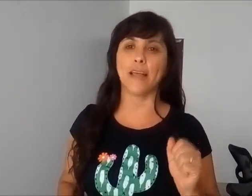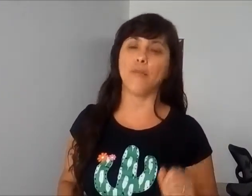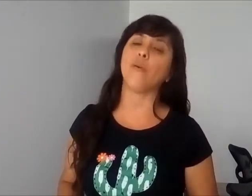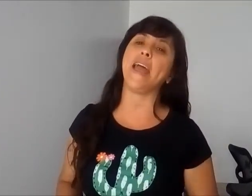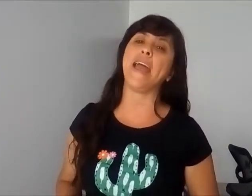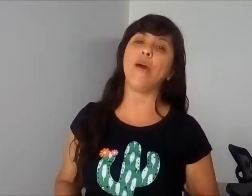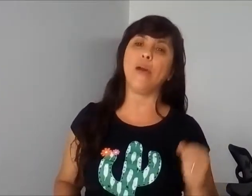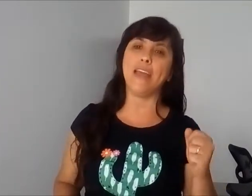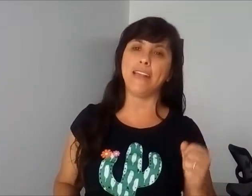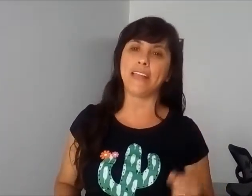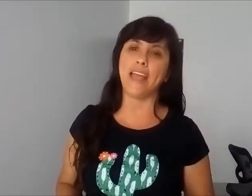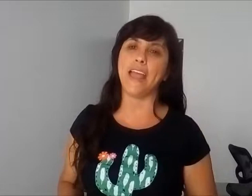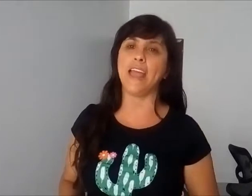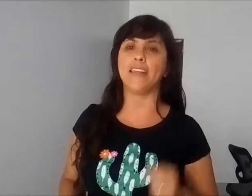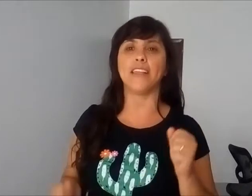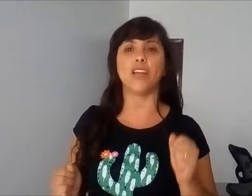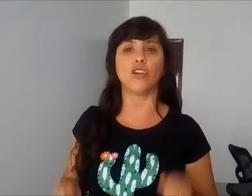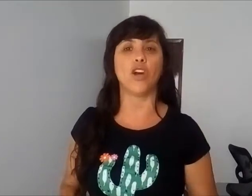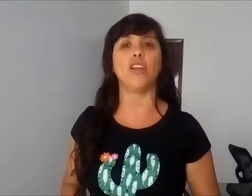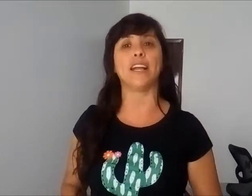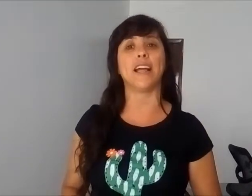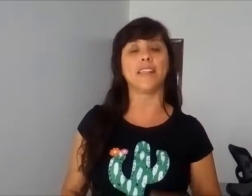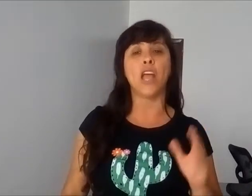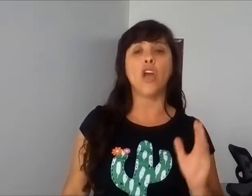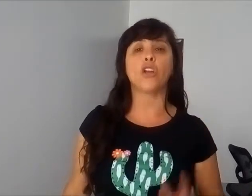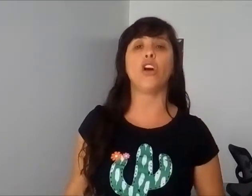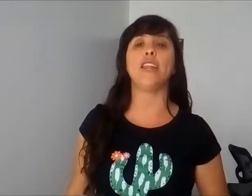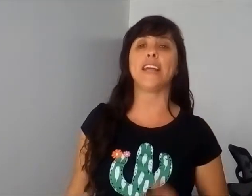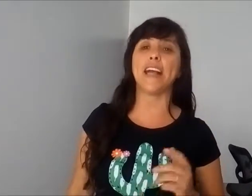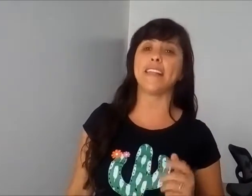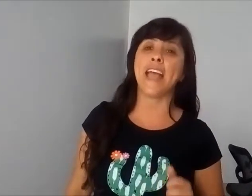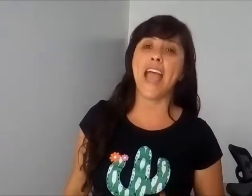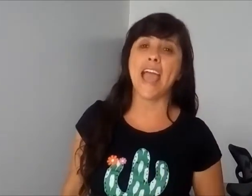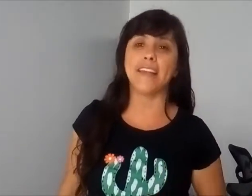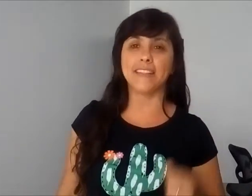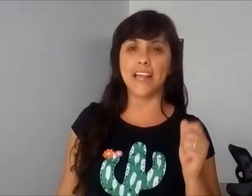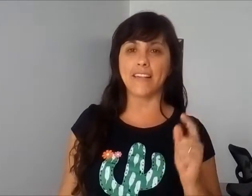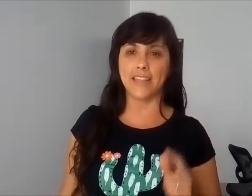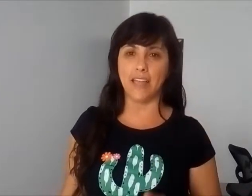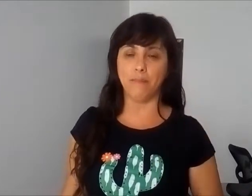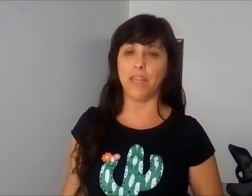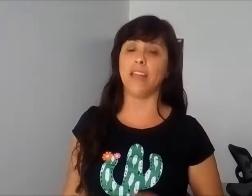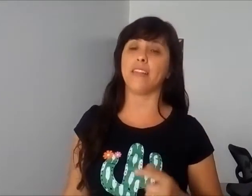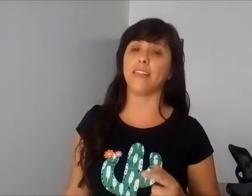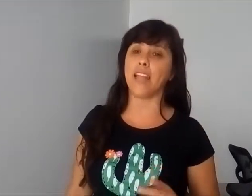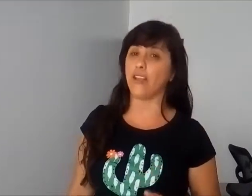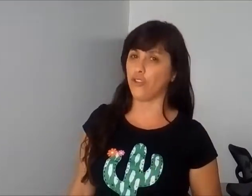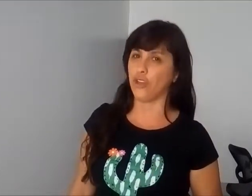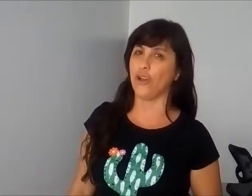samuel rave crônicas crônica entre as meninas station'